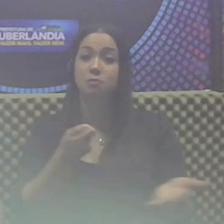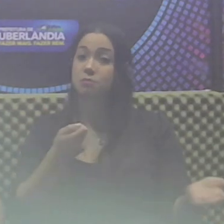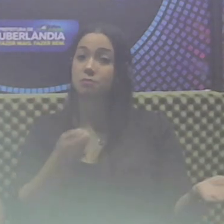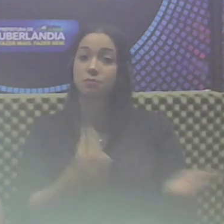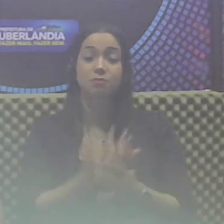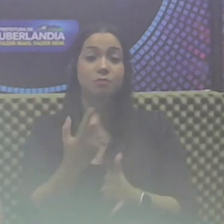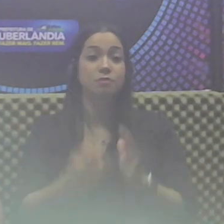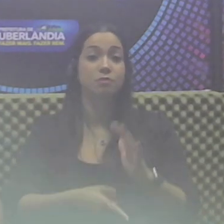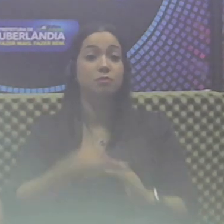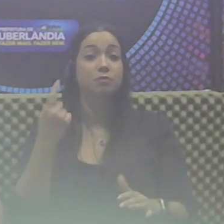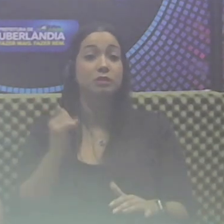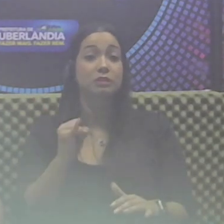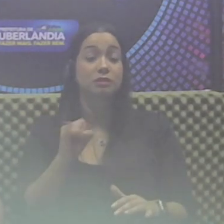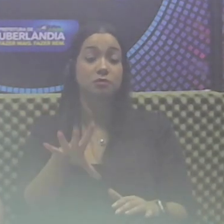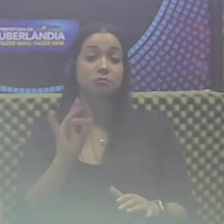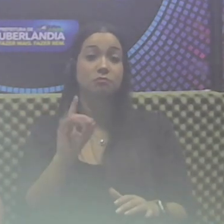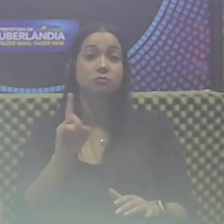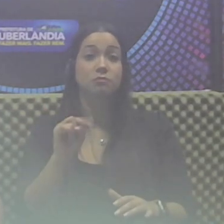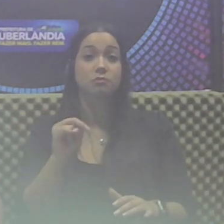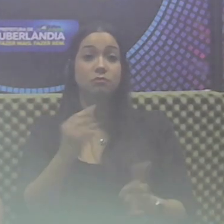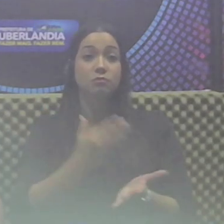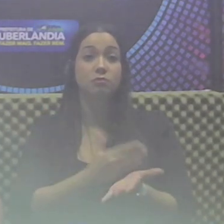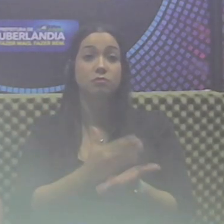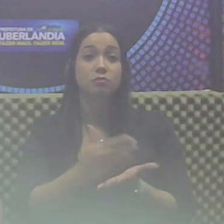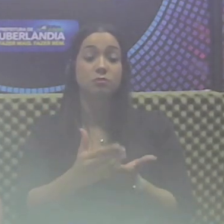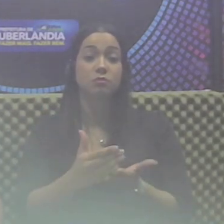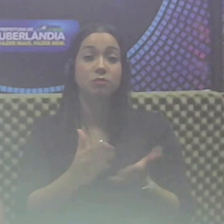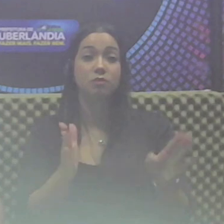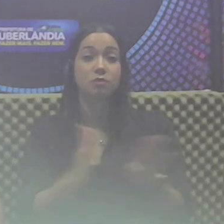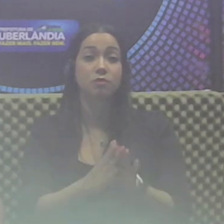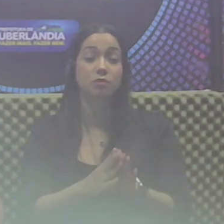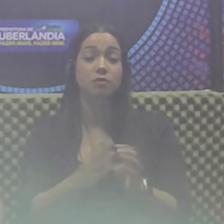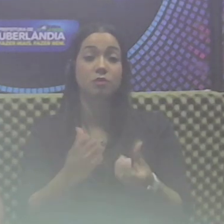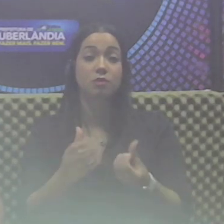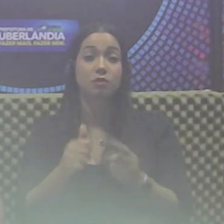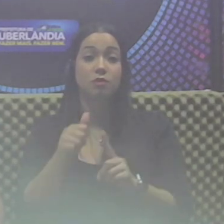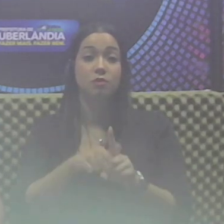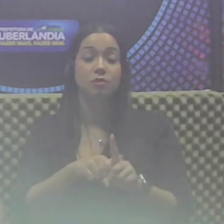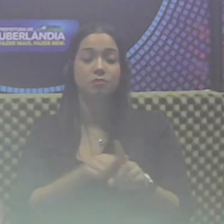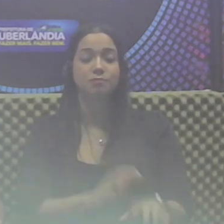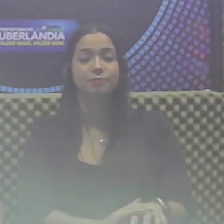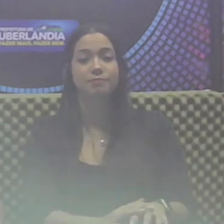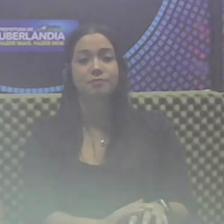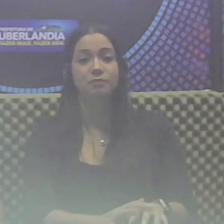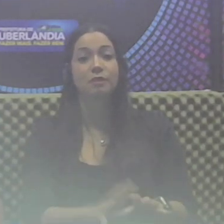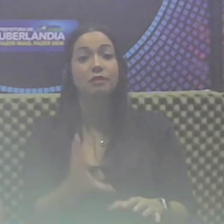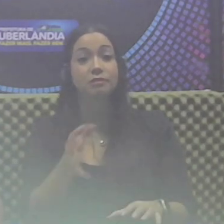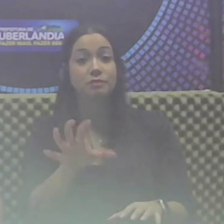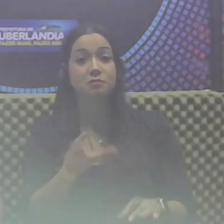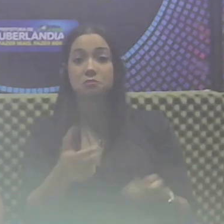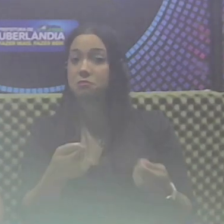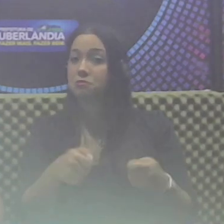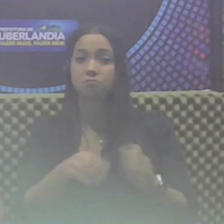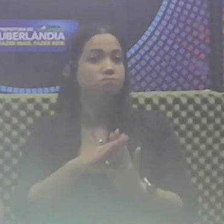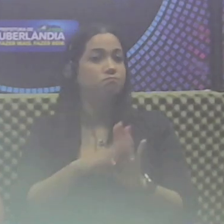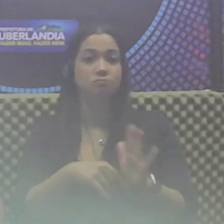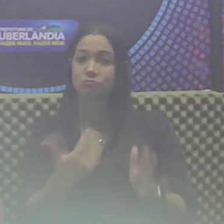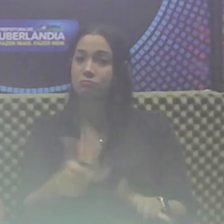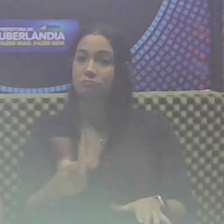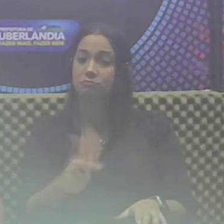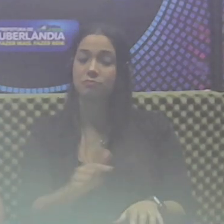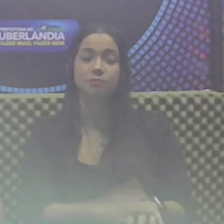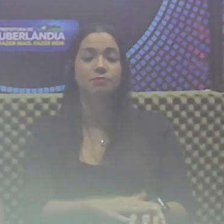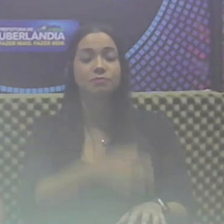parcela, caso a opção seja dividir o IPTU em até 6 vezes. Nesses casos, não há desconto. A